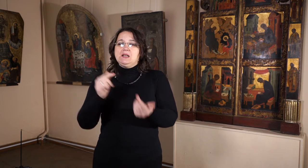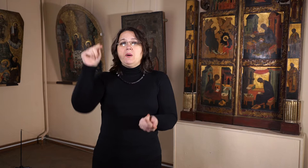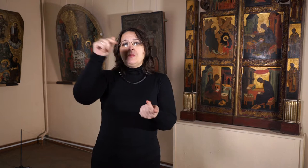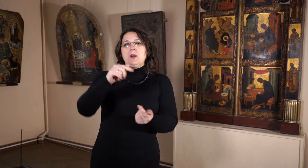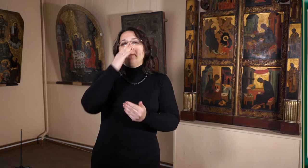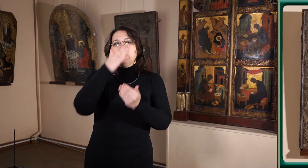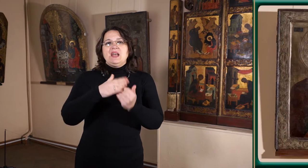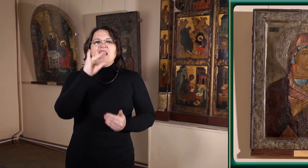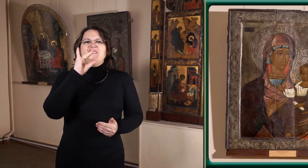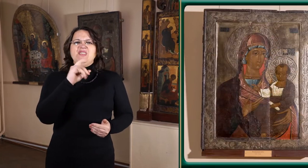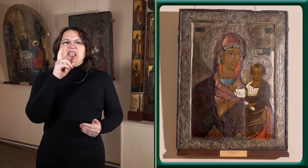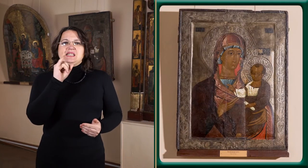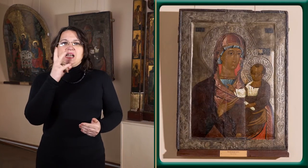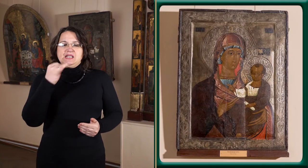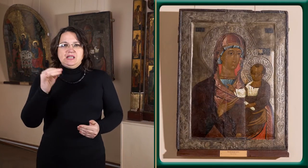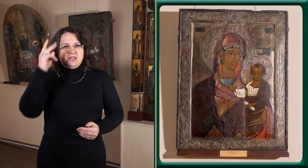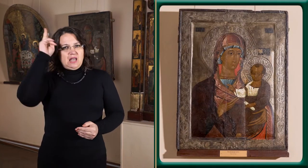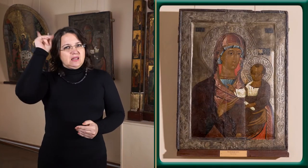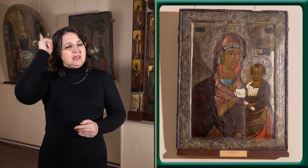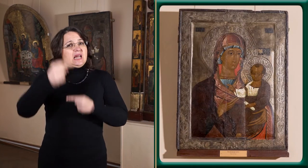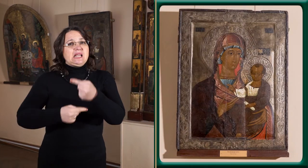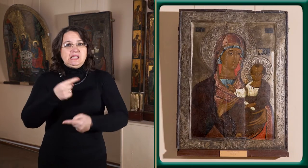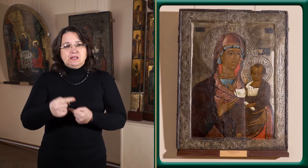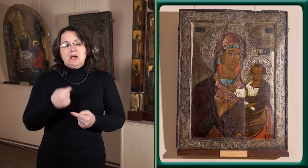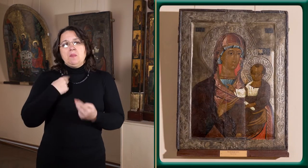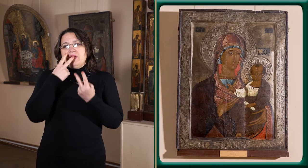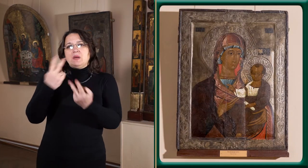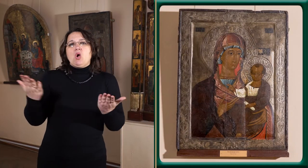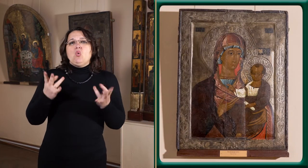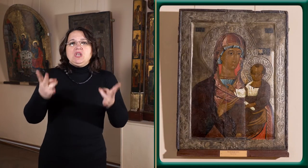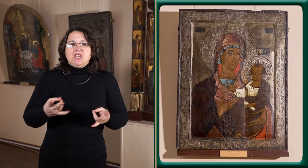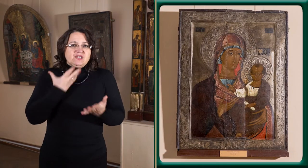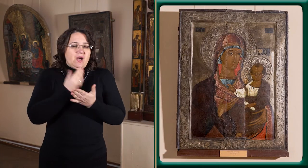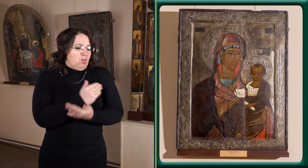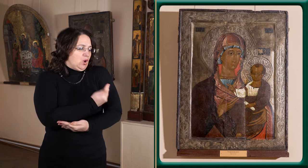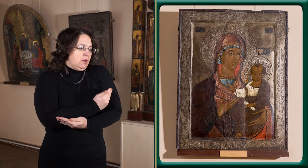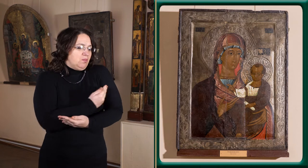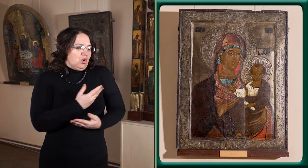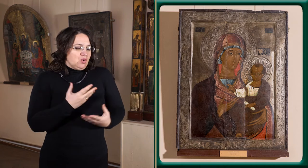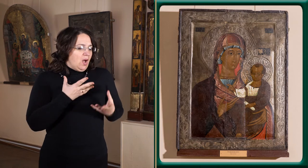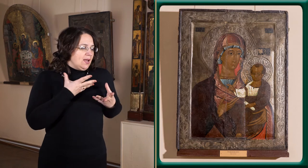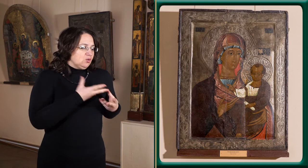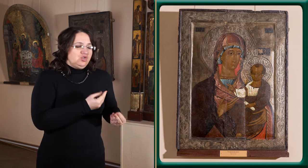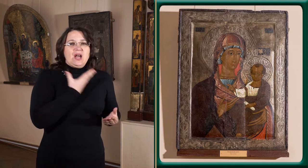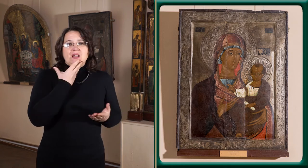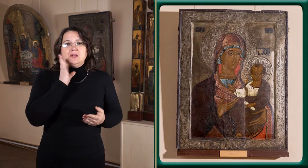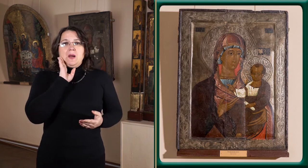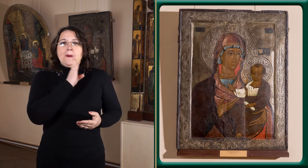к византийской иконописной традиции. Мы видим, какую нежность к своему ребенку излучает Богородица,